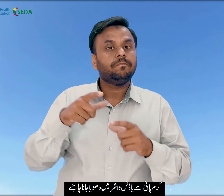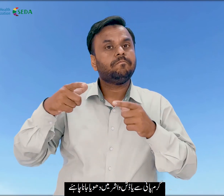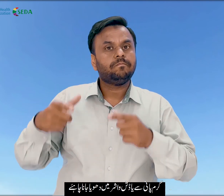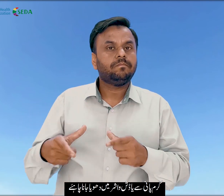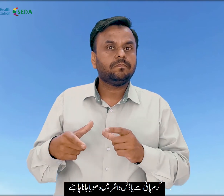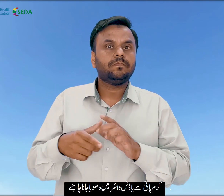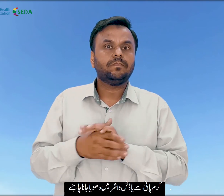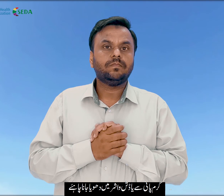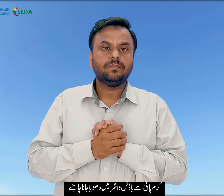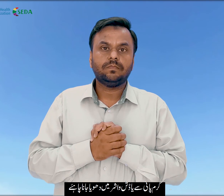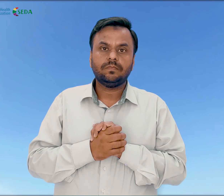جانا چاہیے۔